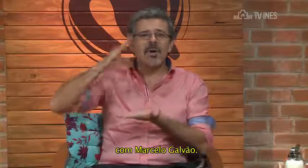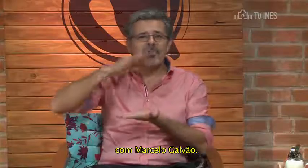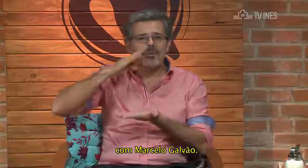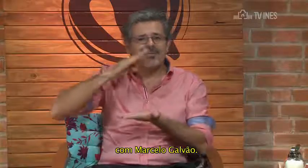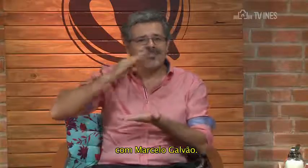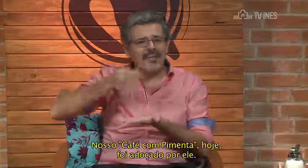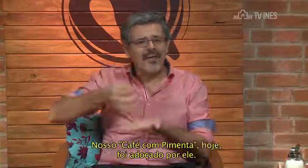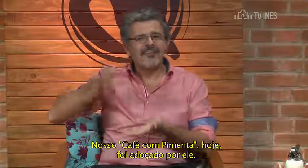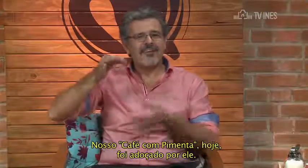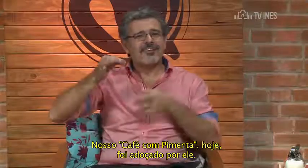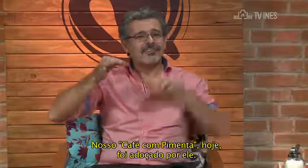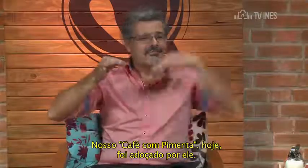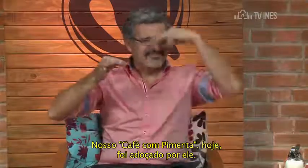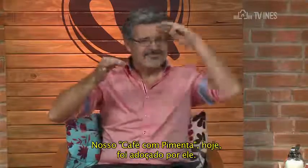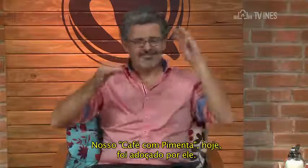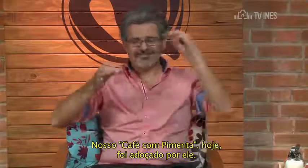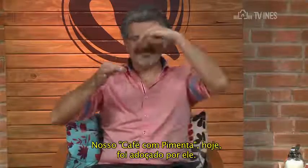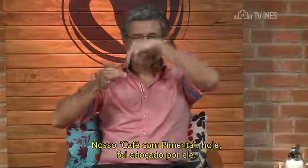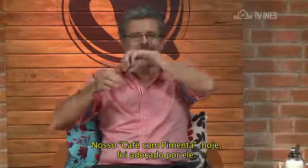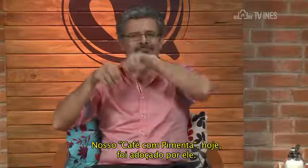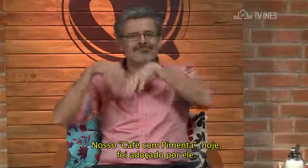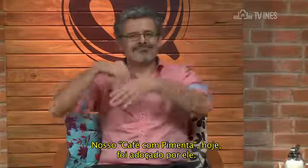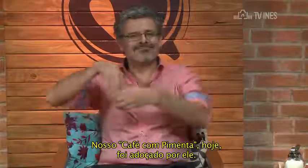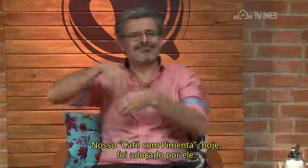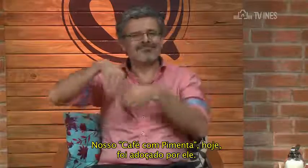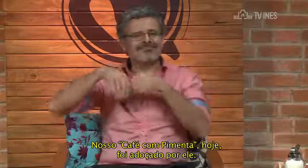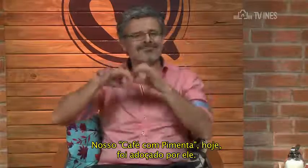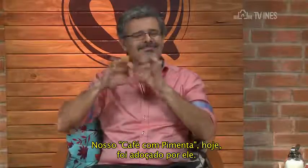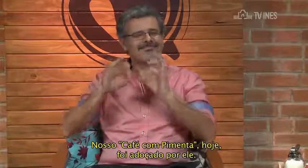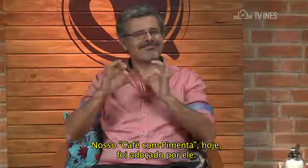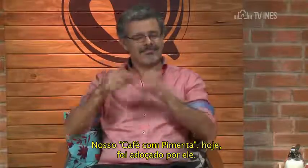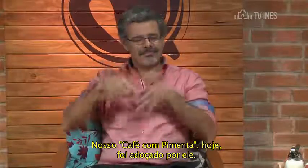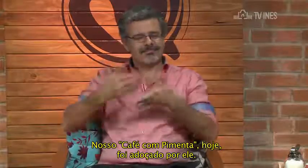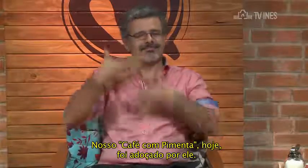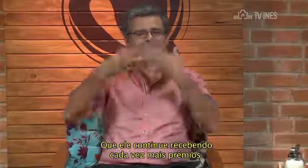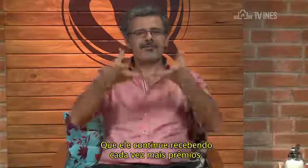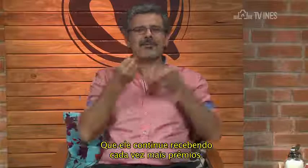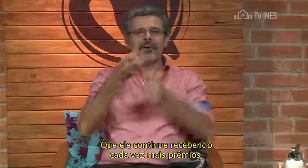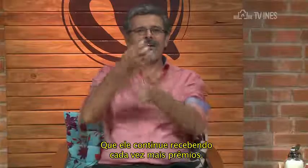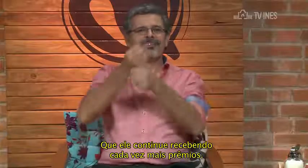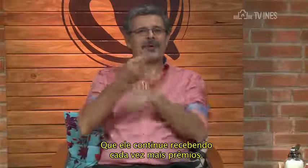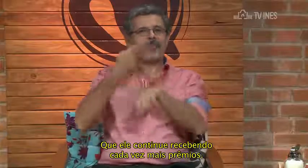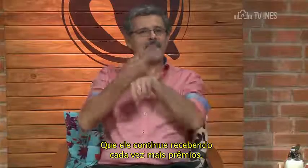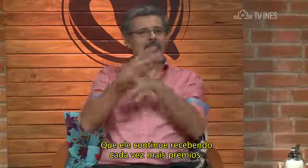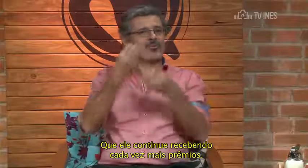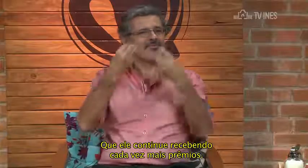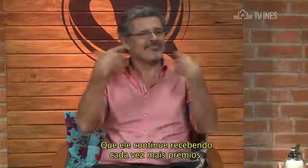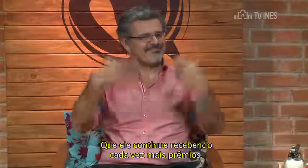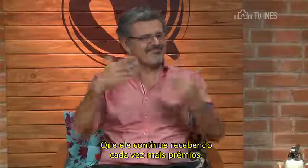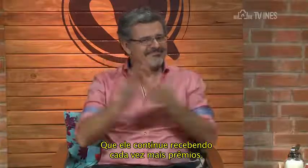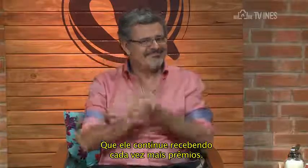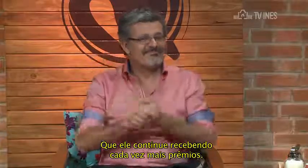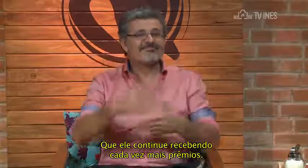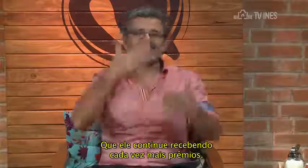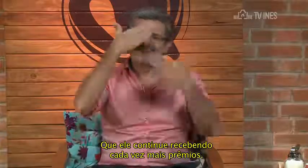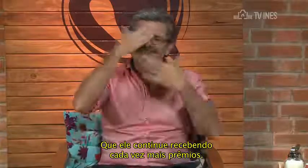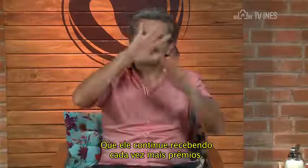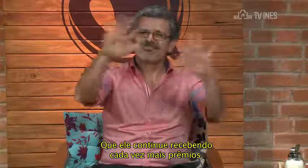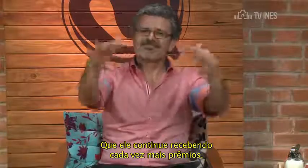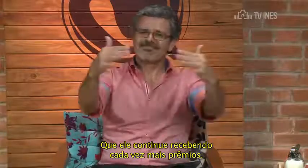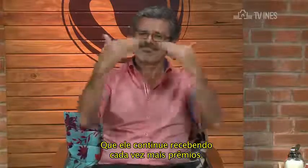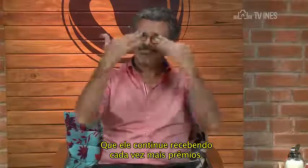Galvão. Nosso café com pimenta hoje foi adoçado por ele. Que que ele continue recebendo cada vez mais